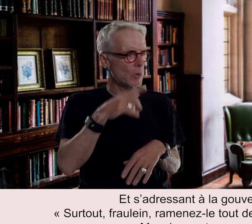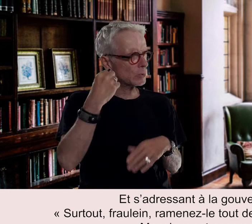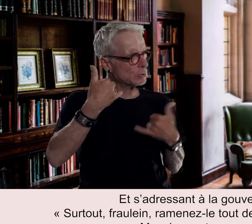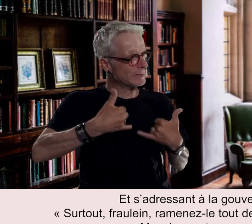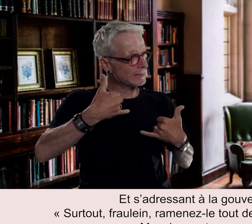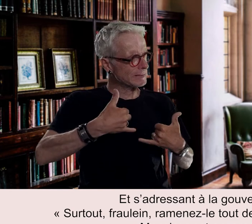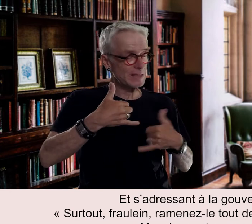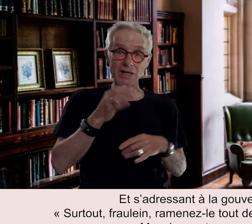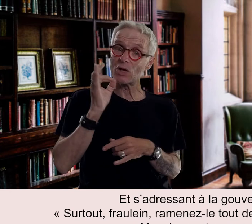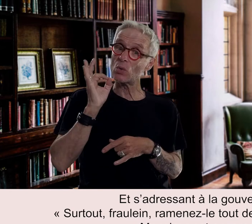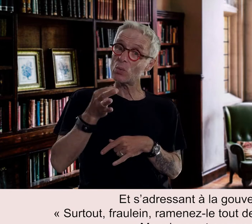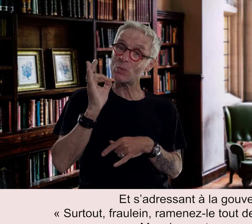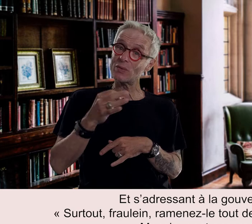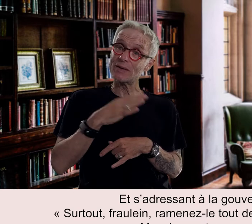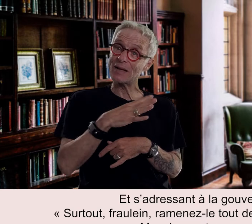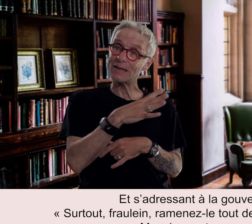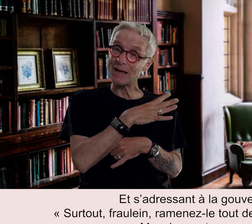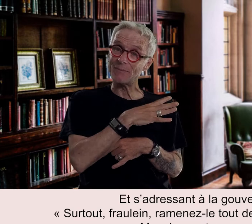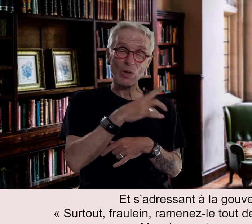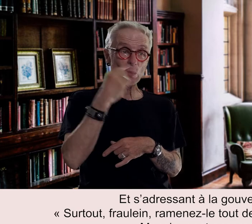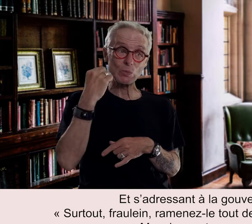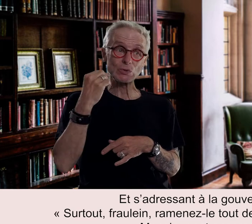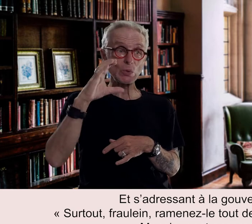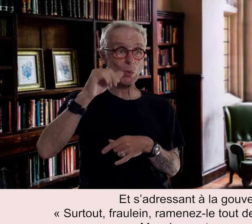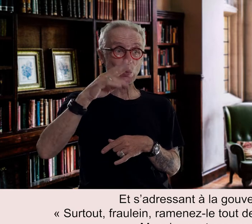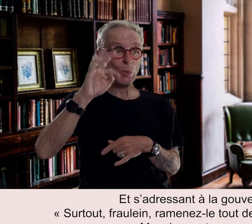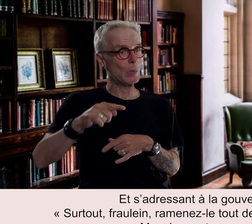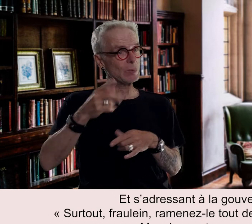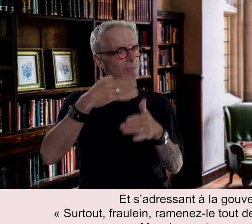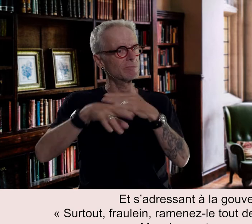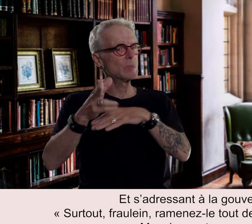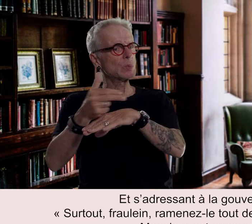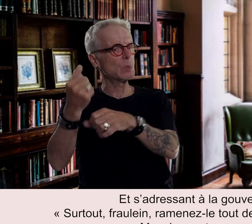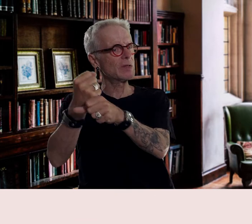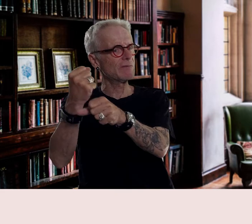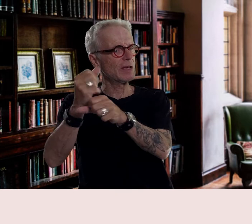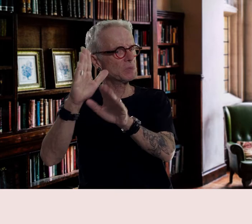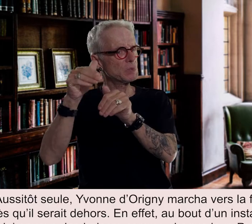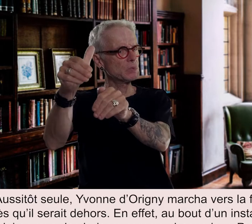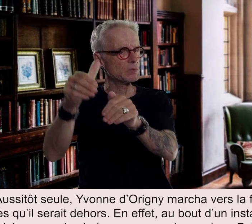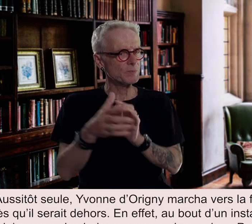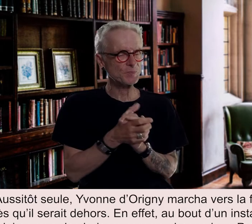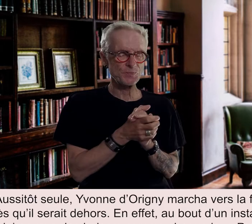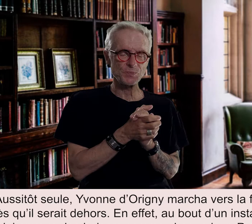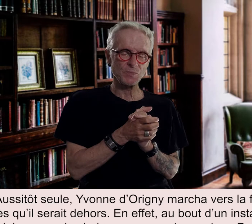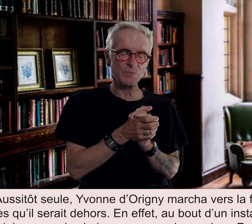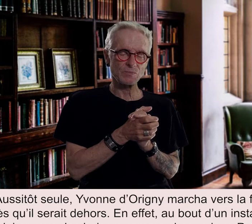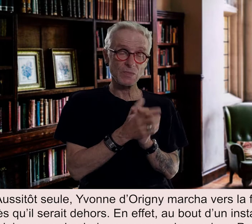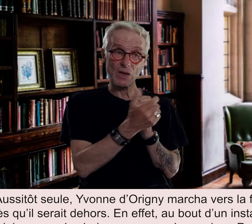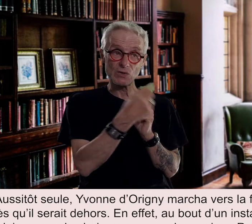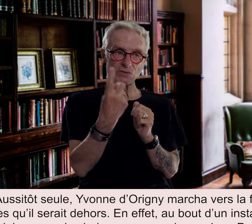» Oui, madame. Monsieur le comte est dans son cabinet de travail. » Aussitôt seule,